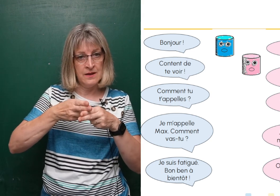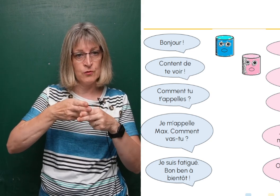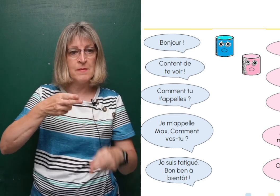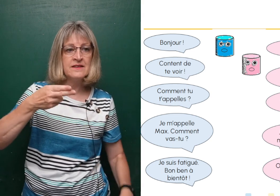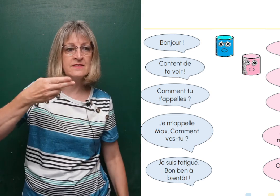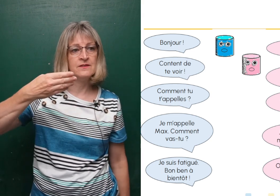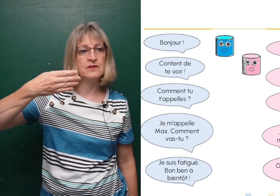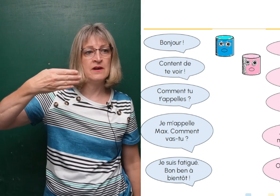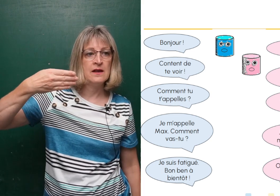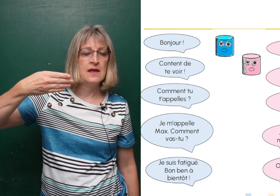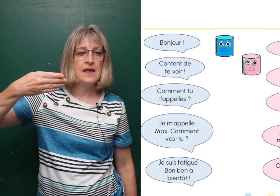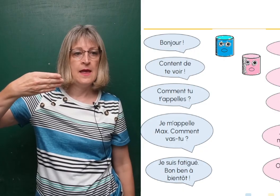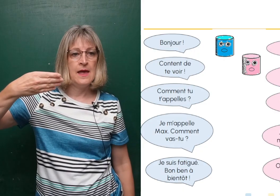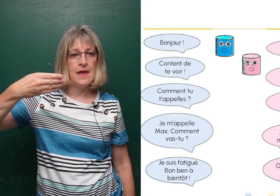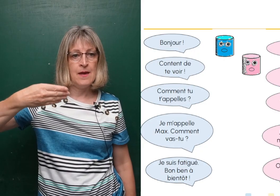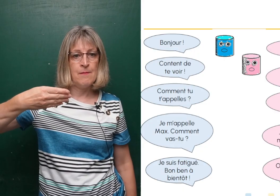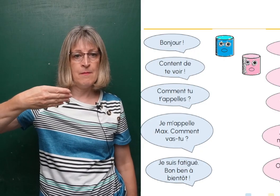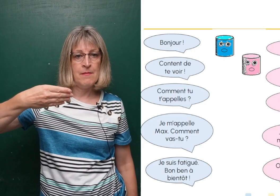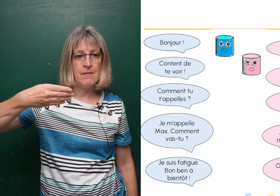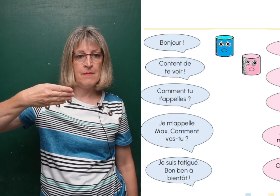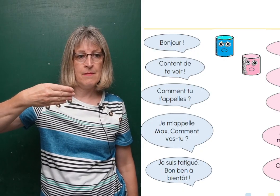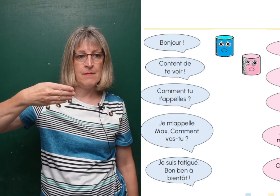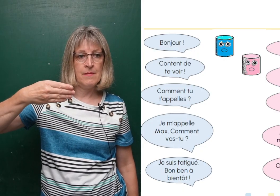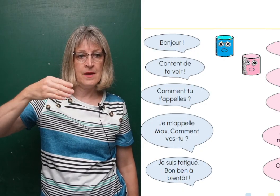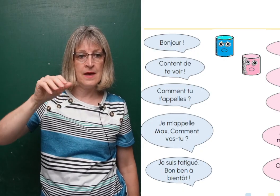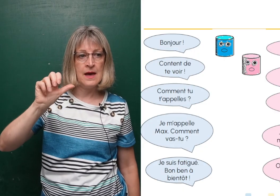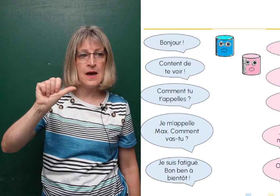Donc Max, on y va. M, A,